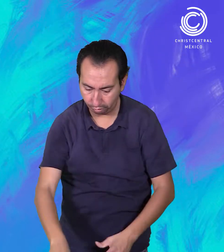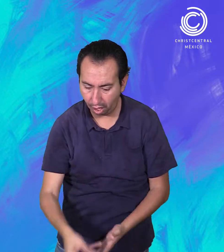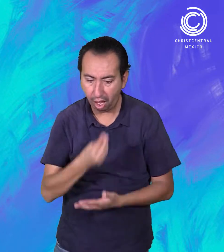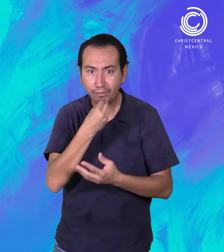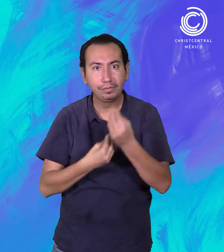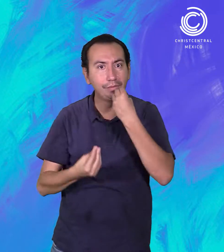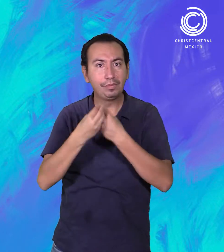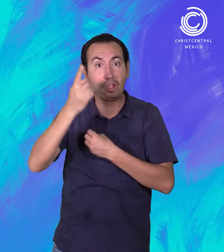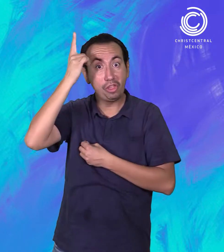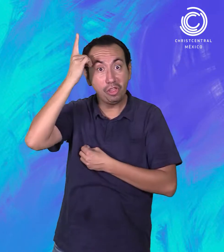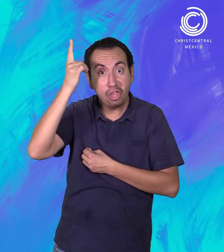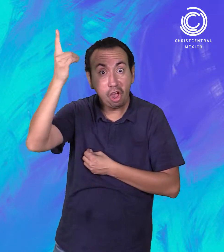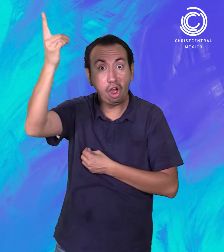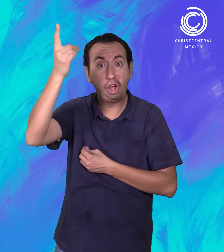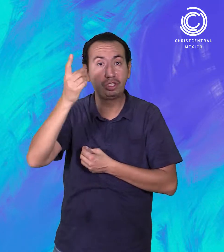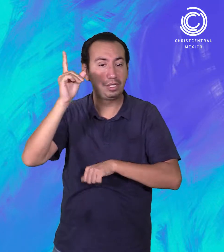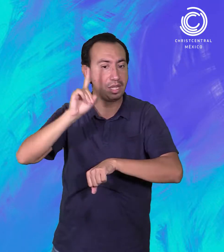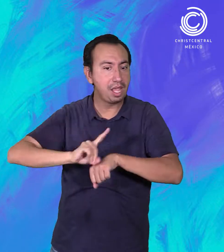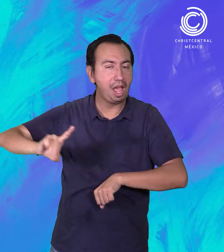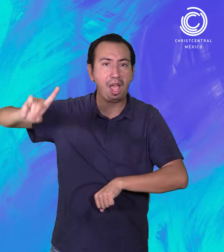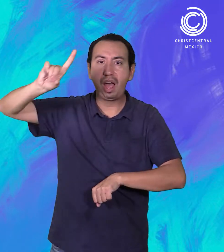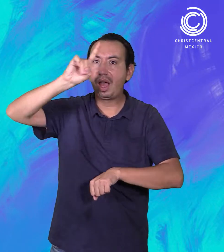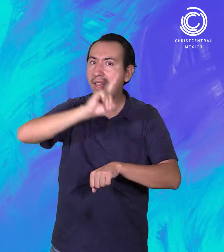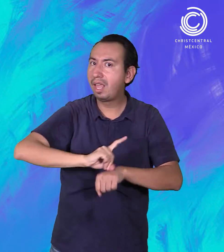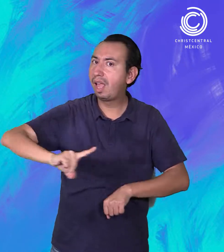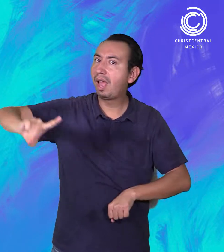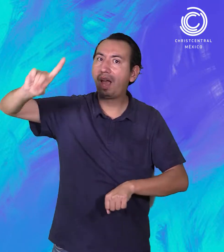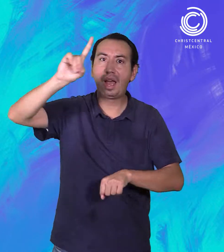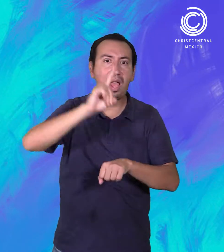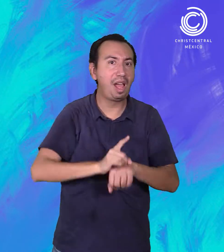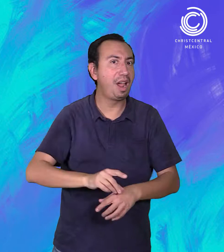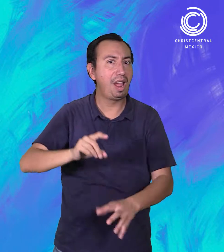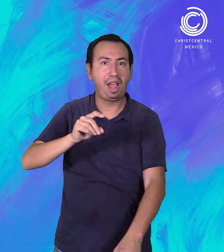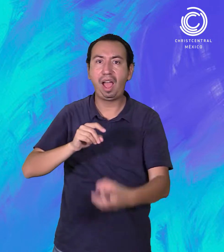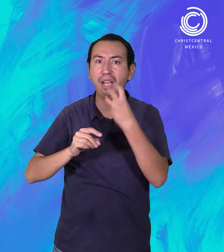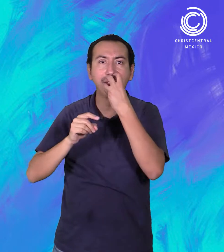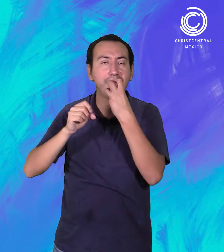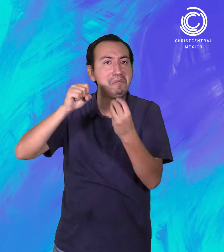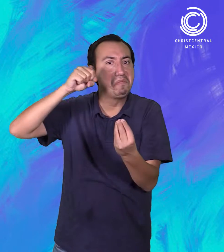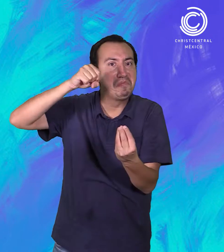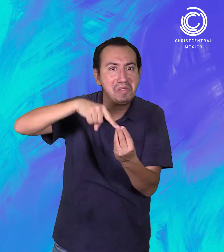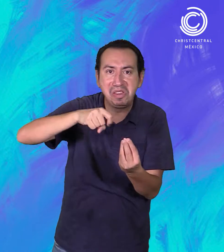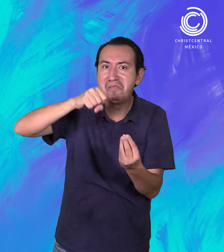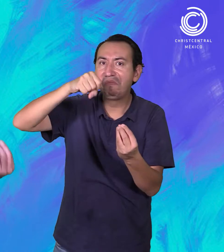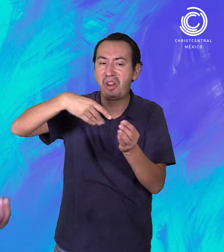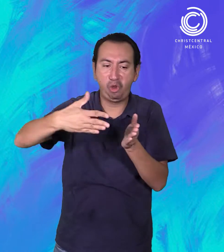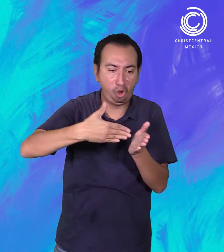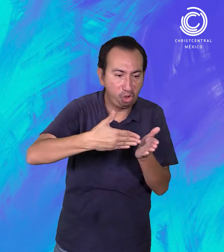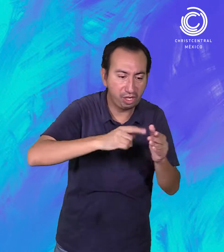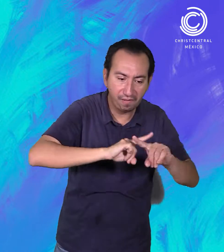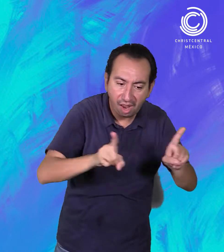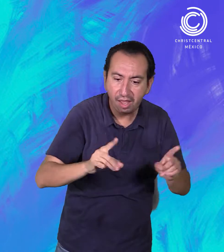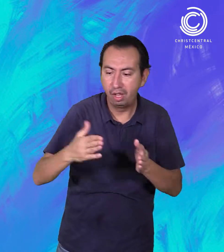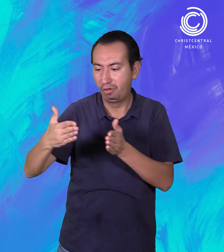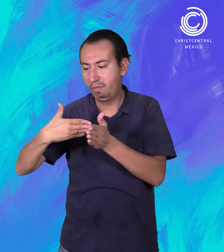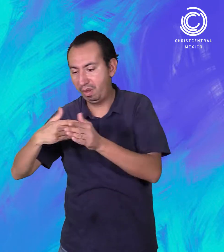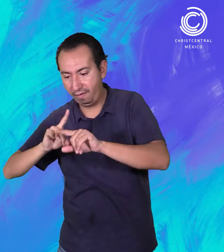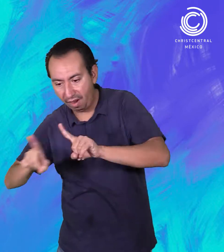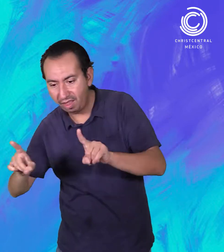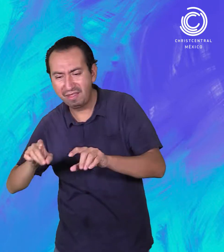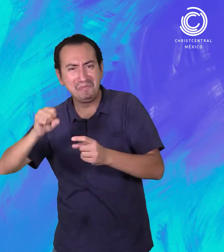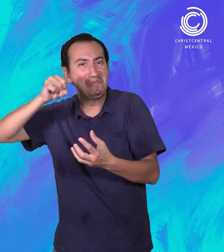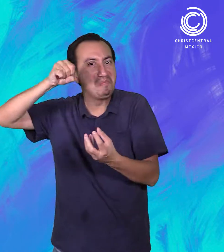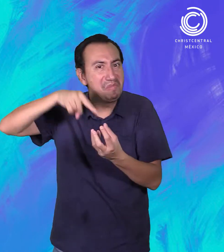les mandaba maná todos los días, y todos los días comían maná de una manera, de otra manera. Dice que